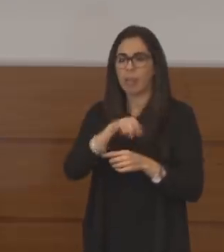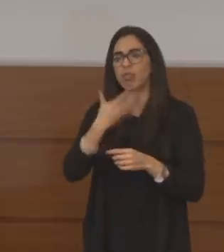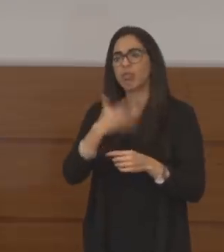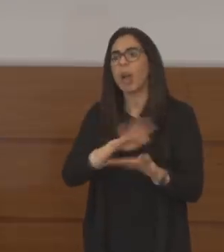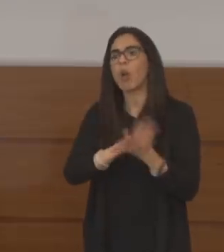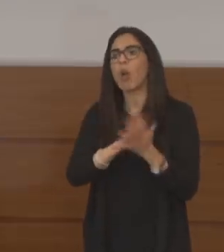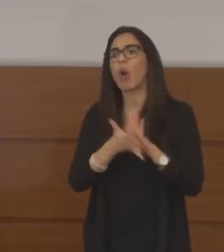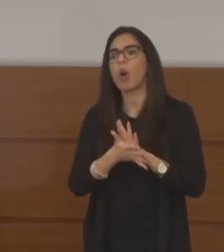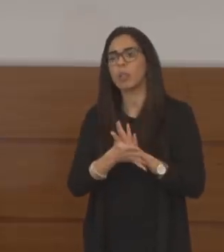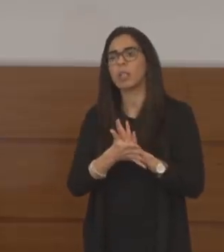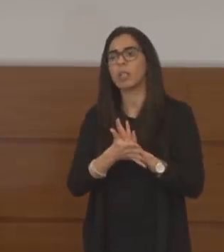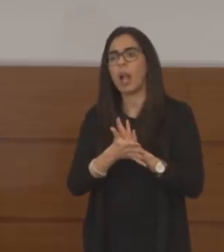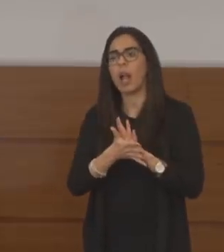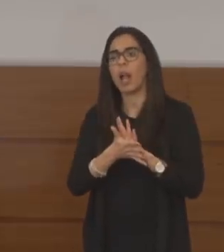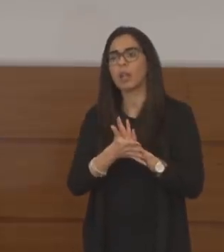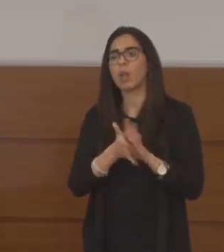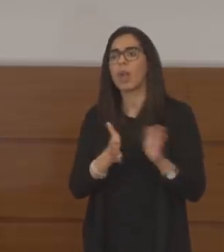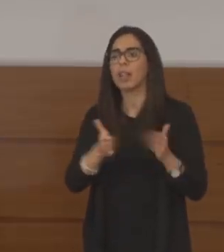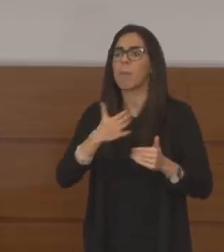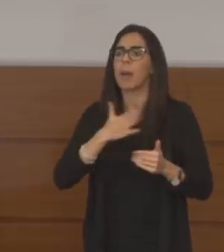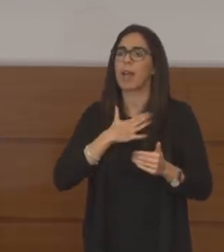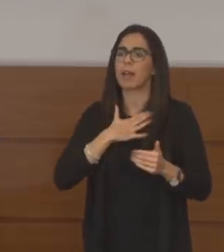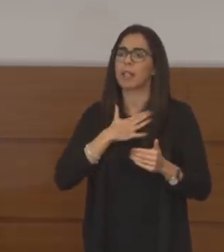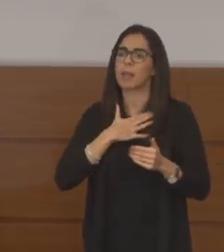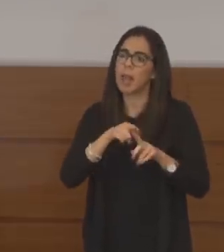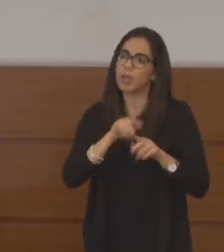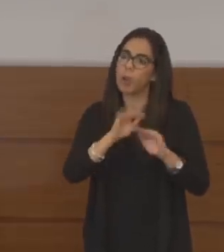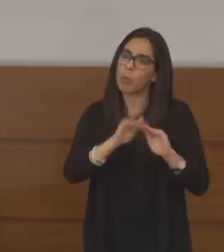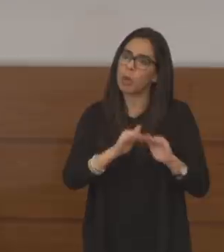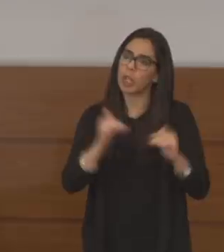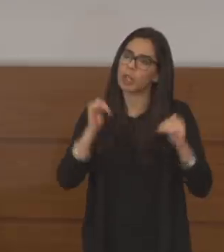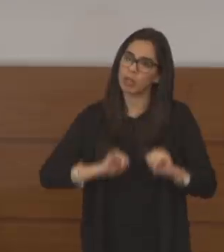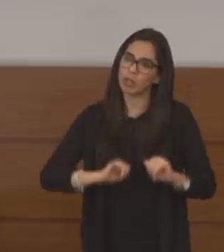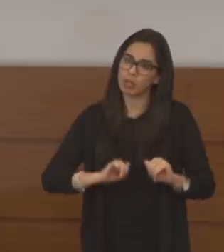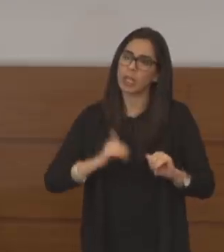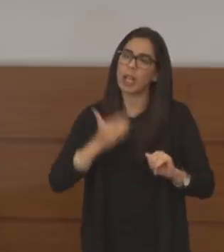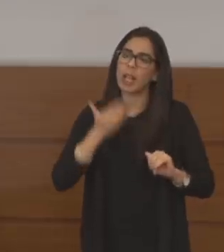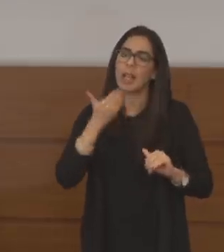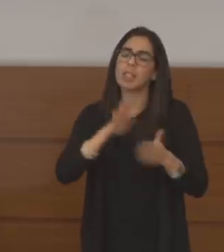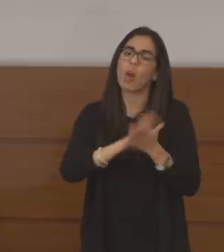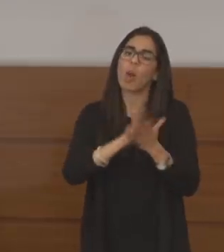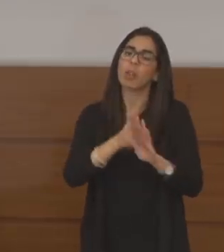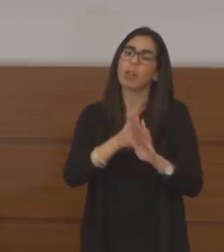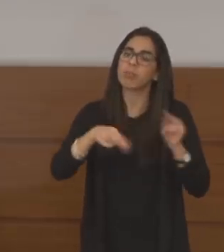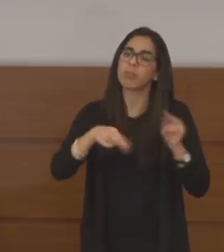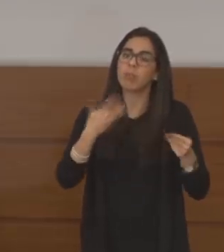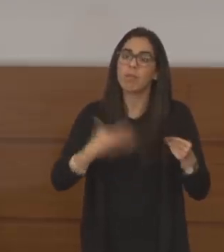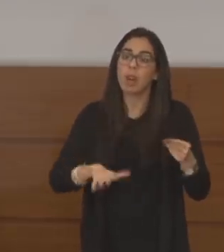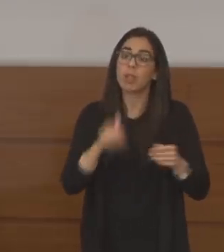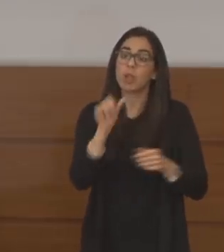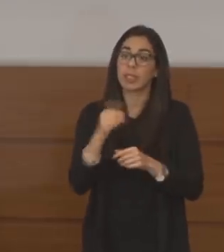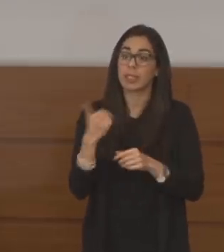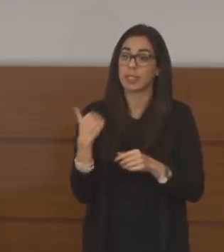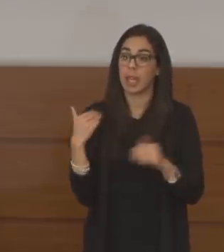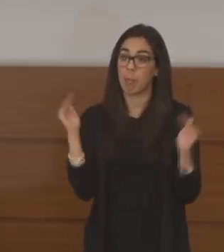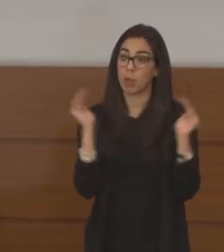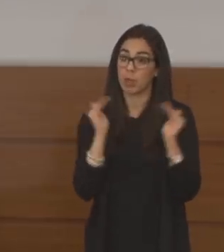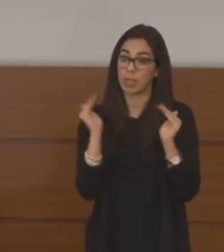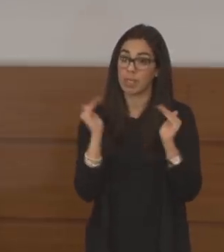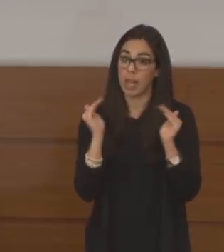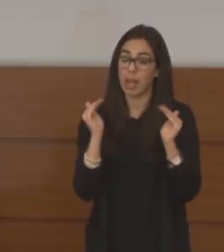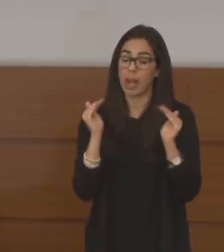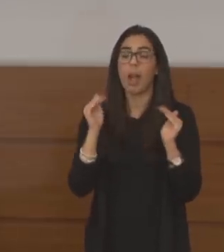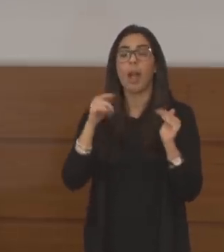dal dipartimento della protezione civile in un contratto stipulato sabato sera anche i